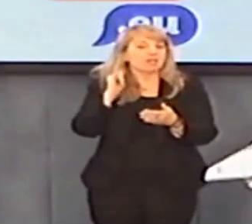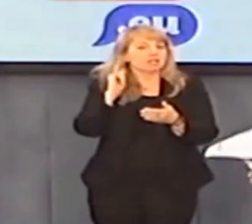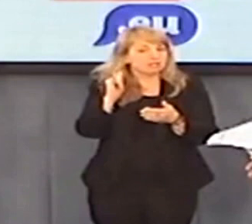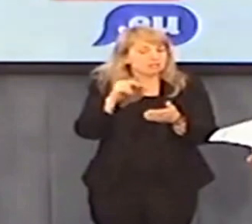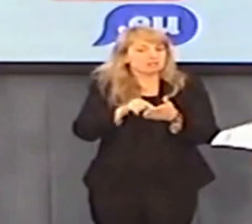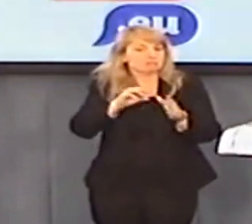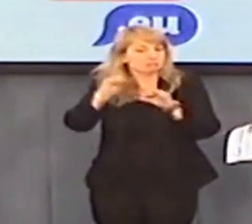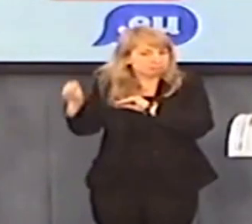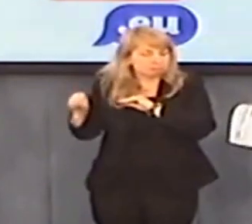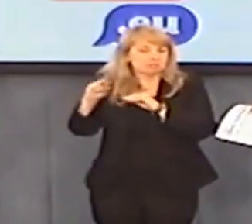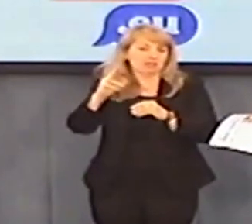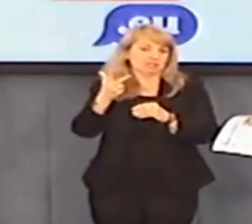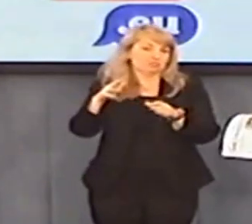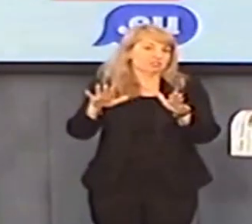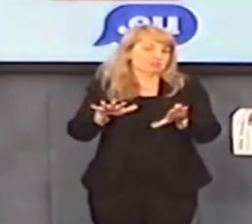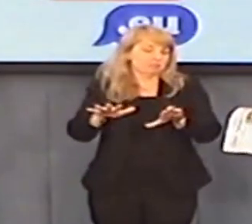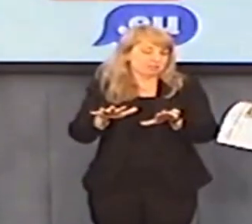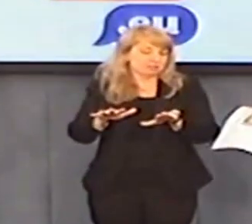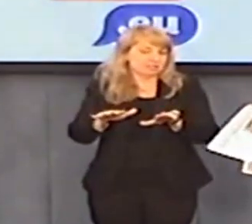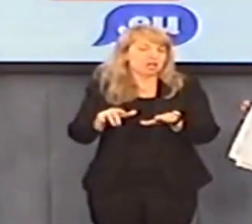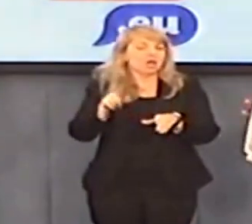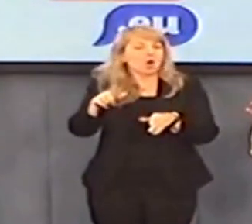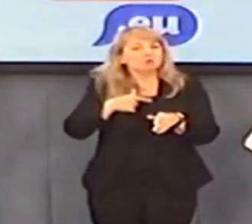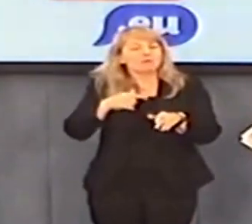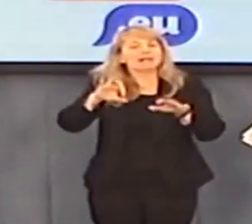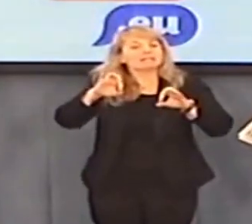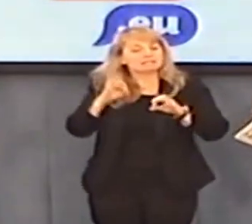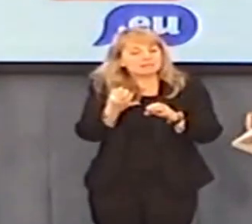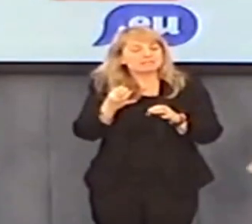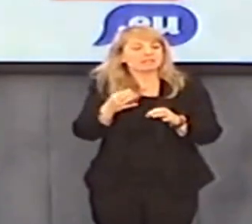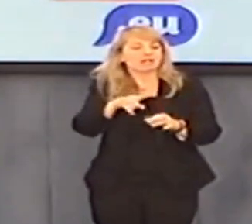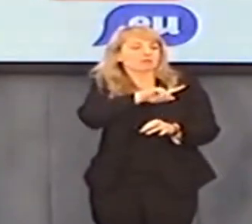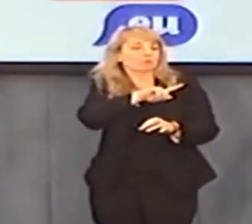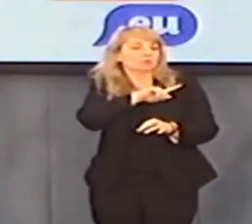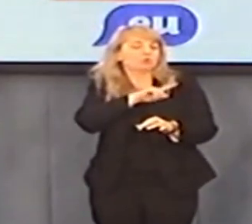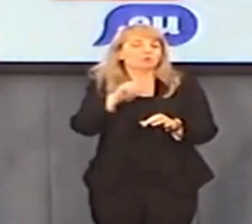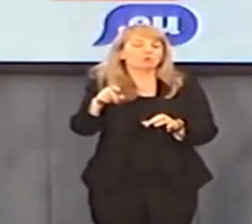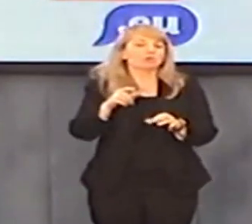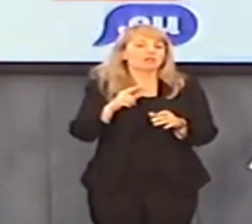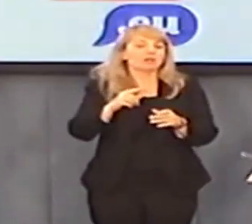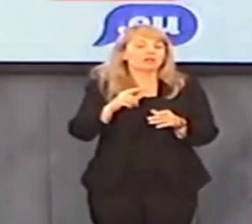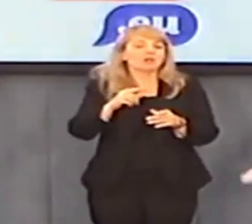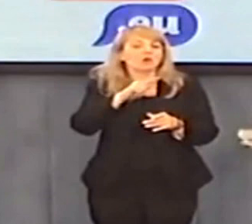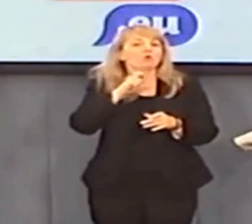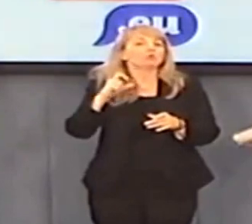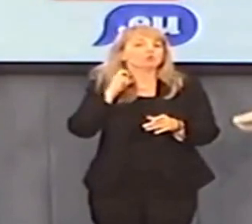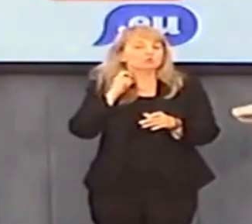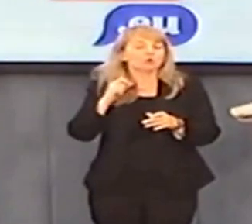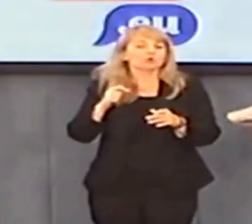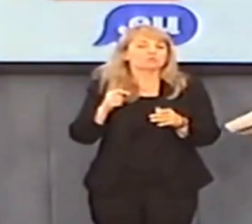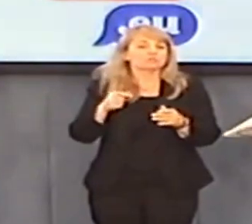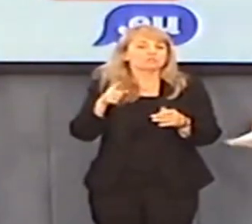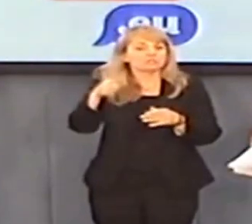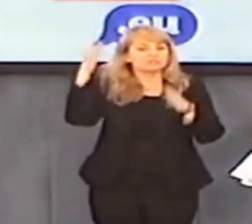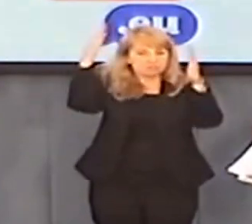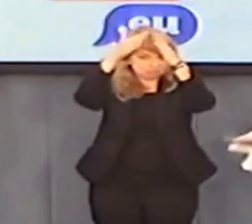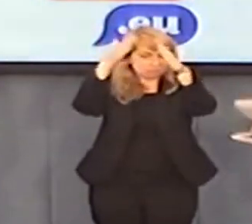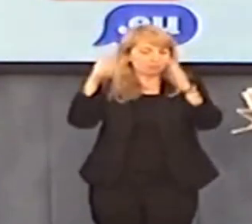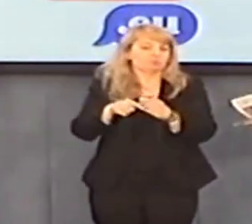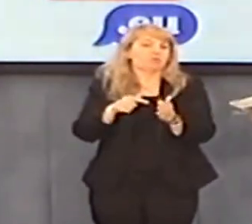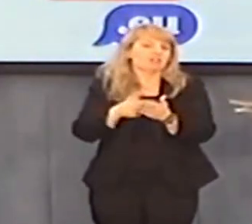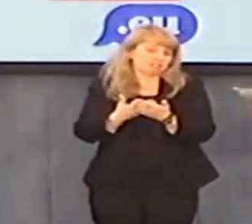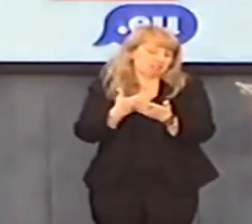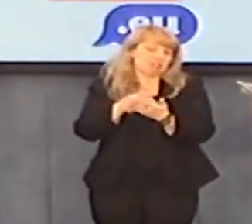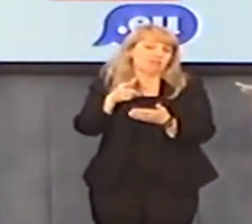ksiądz Paweł B. pod specjalną kuratelę wysłannika episkopatu. To też jest symptomatyczne w tym przypadku.